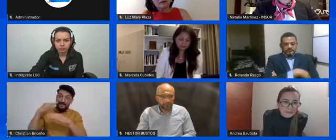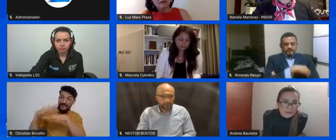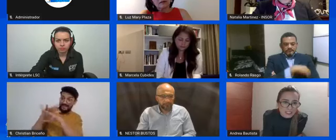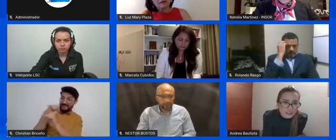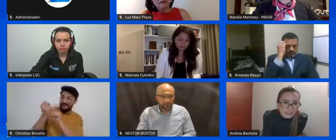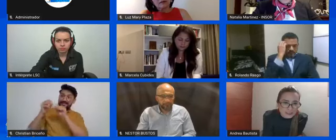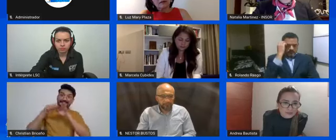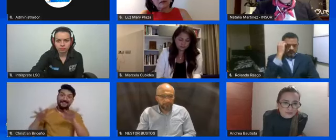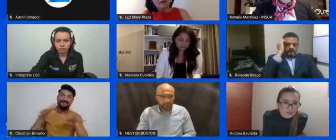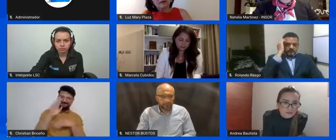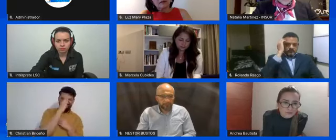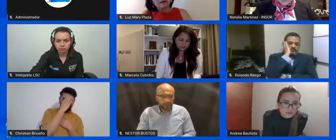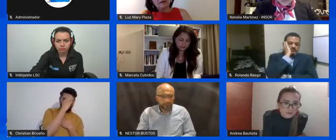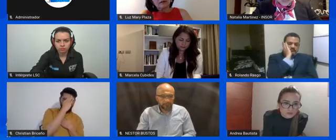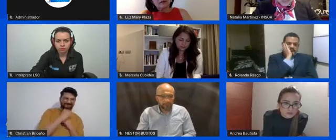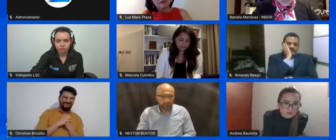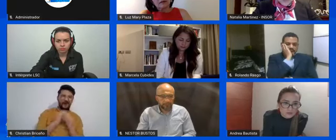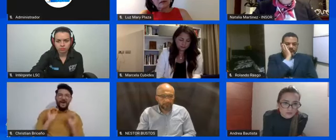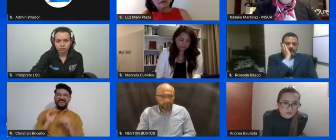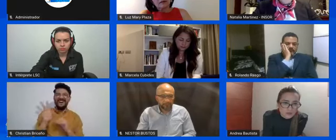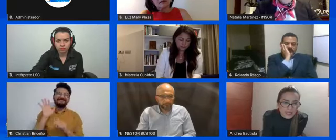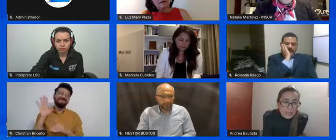a las personas sordas.